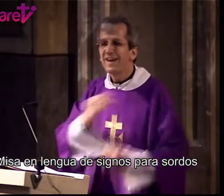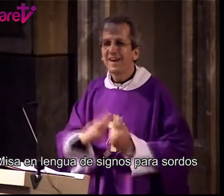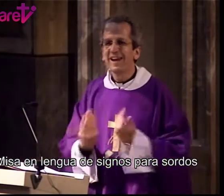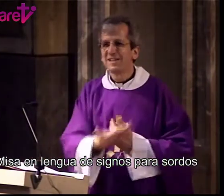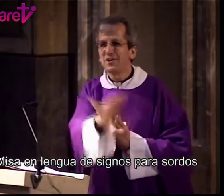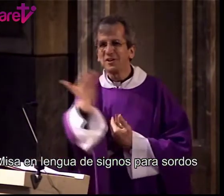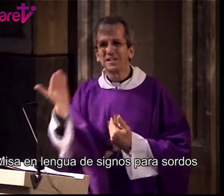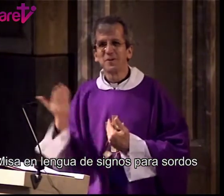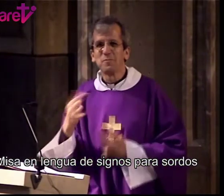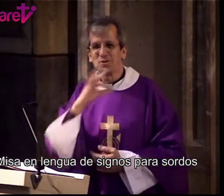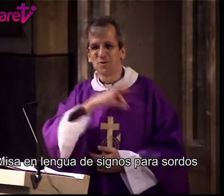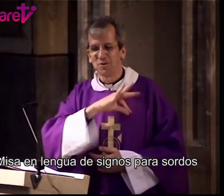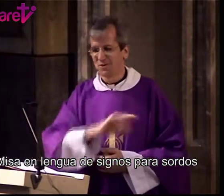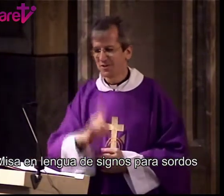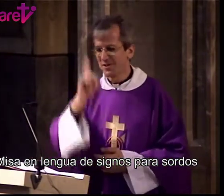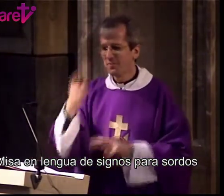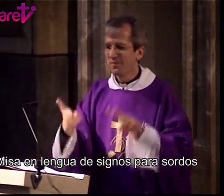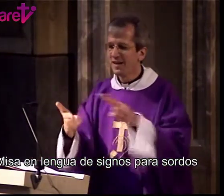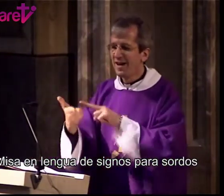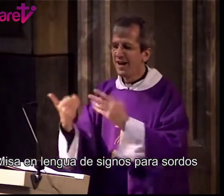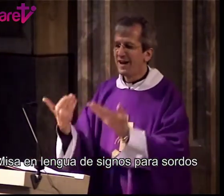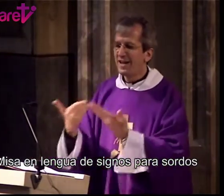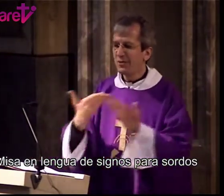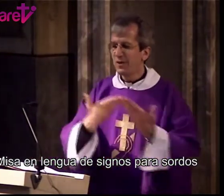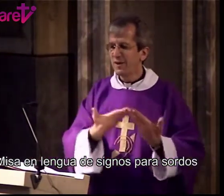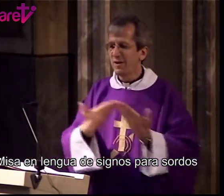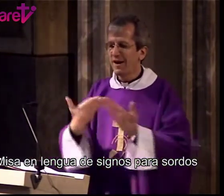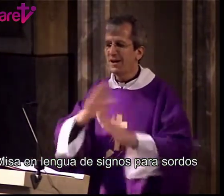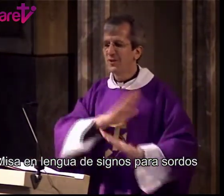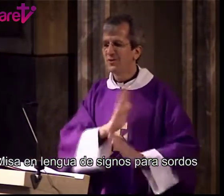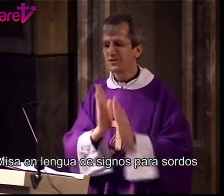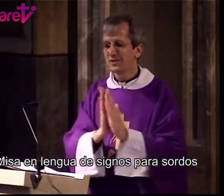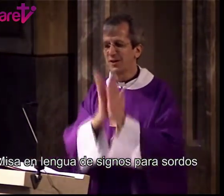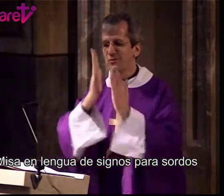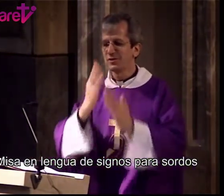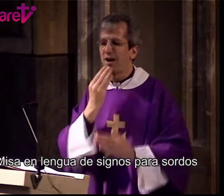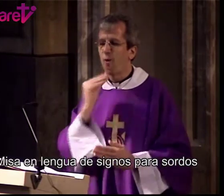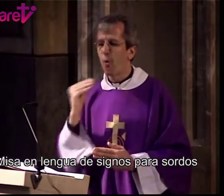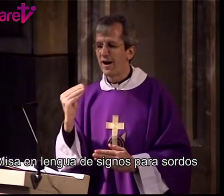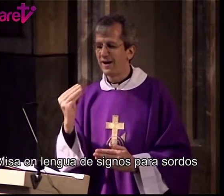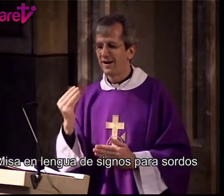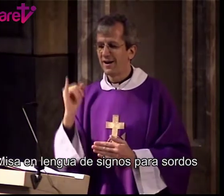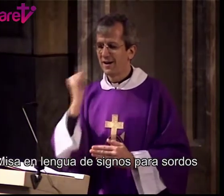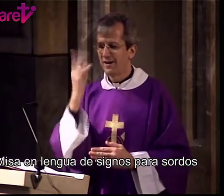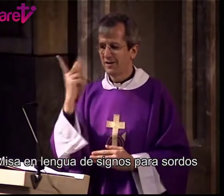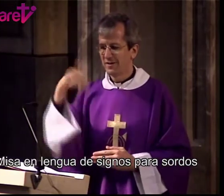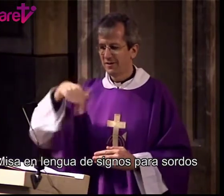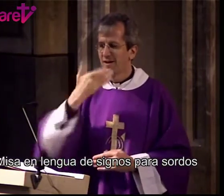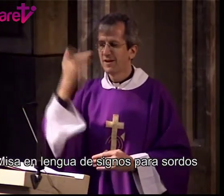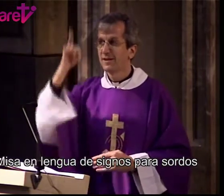El Señor esté con vosotros. Y con tu espíritu. Lectura del Evangelio según San Juan. Gloria a ti, Señor.